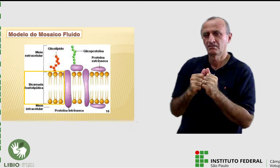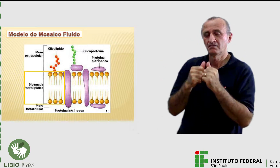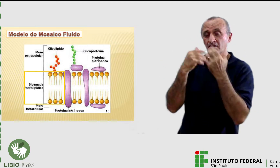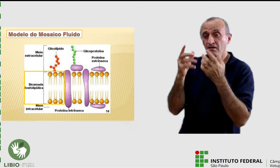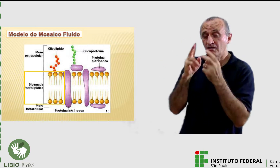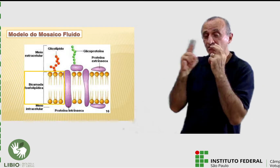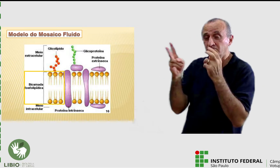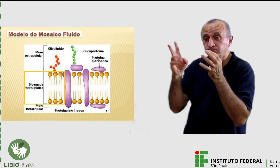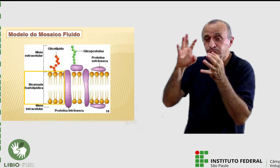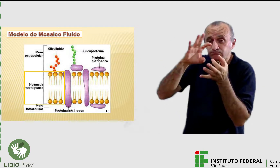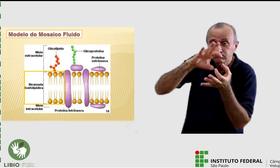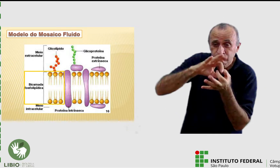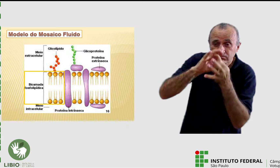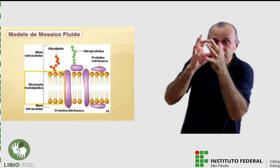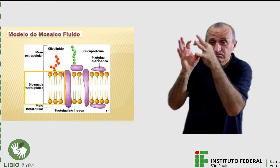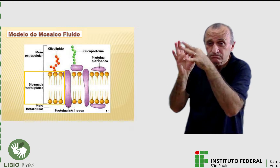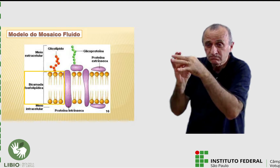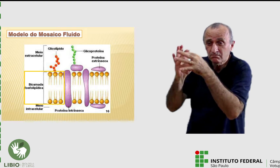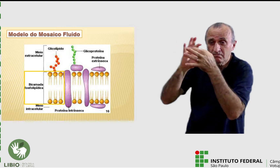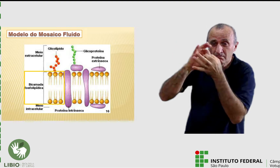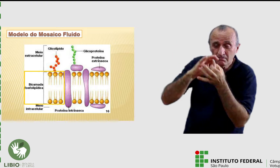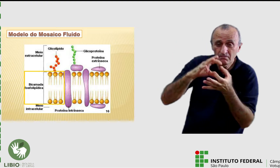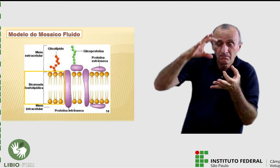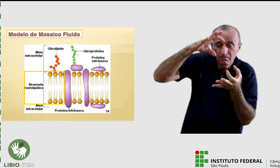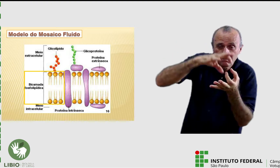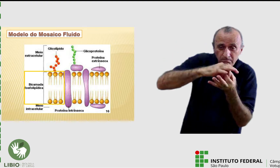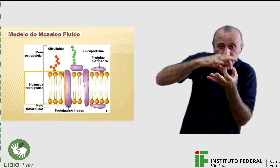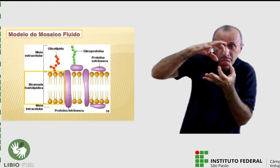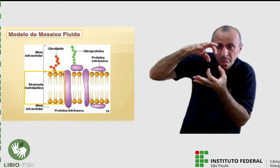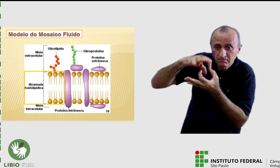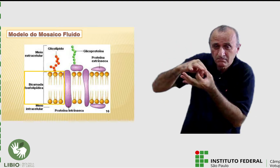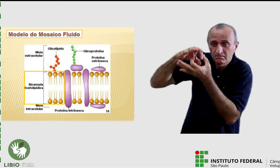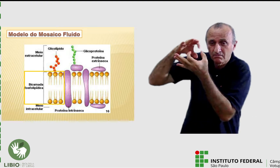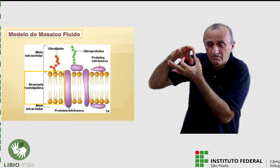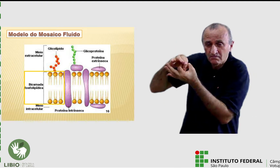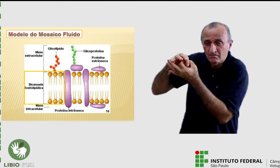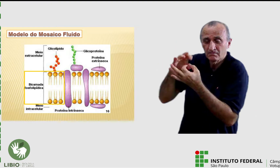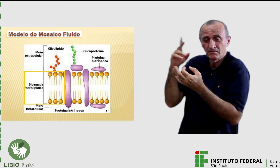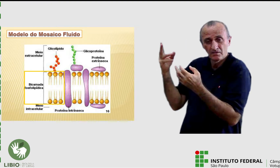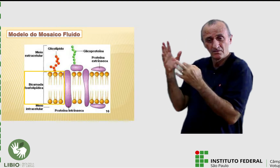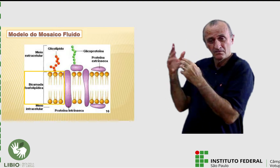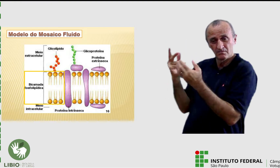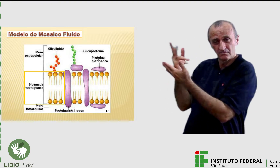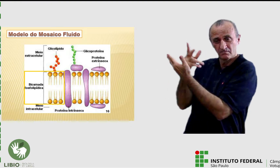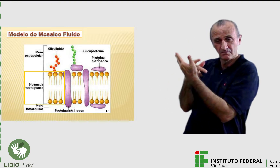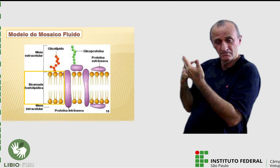E um mosaico são várias peças encaixadas formando uma figura. Como